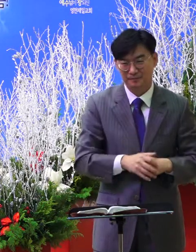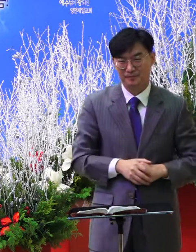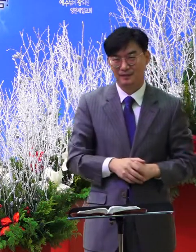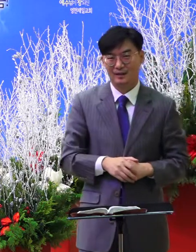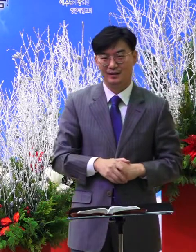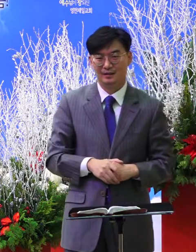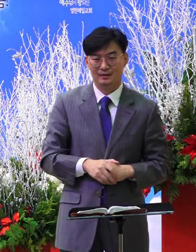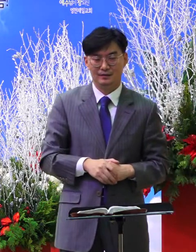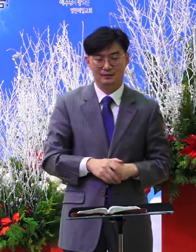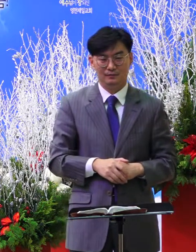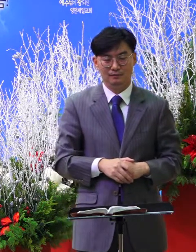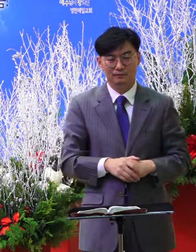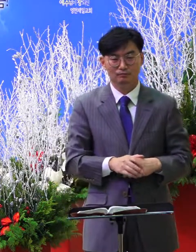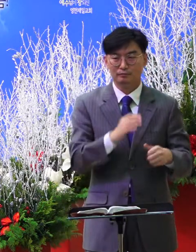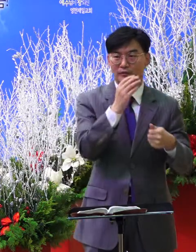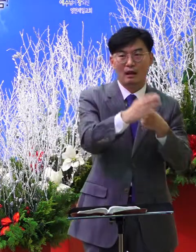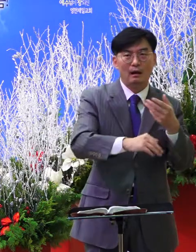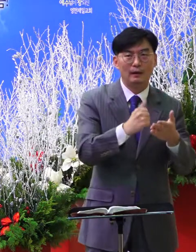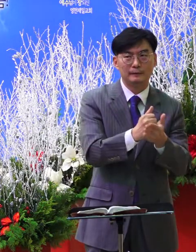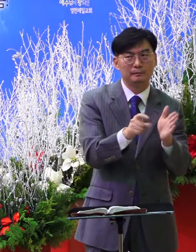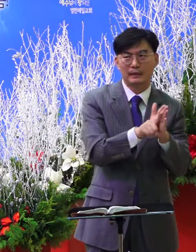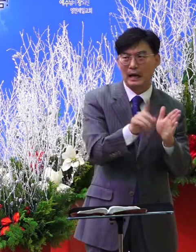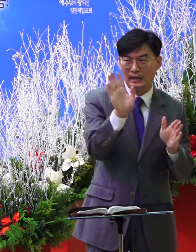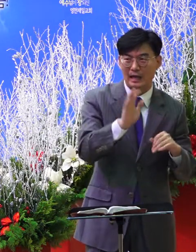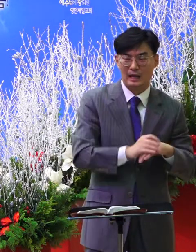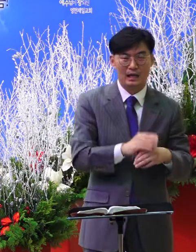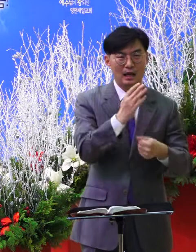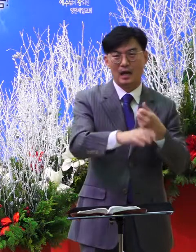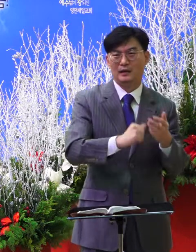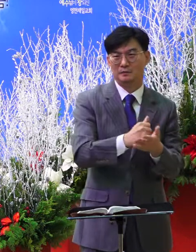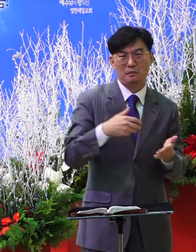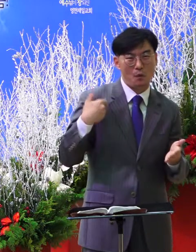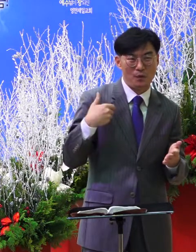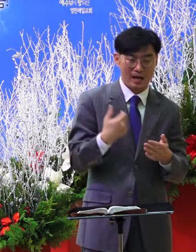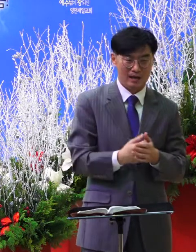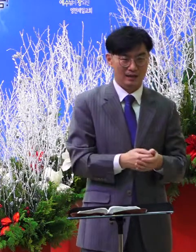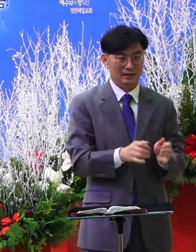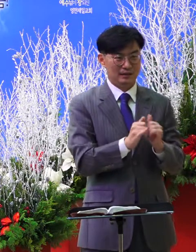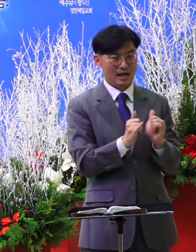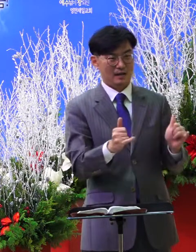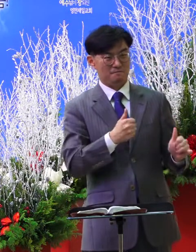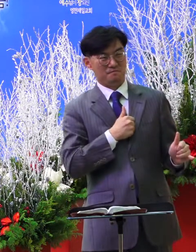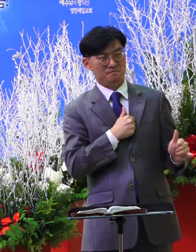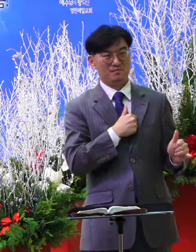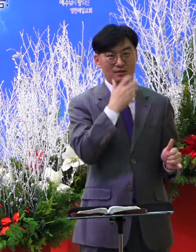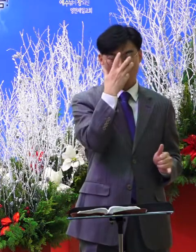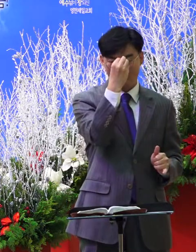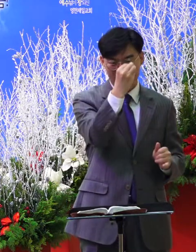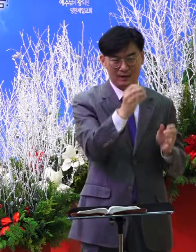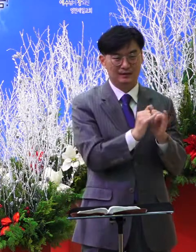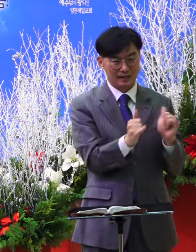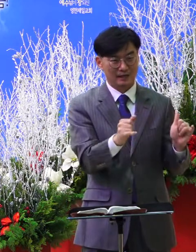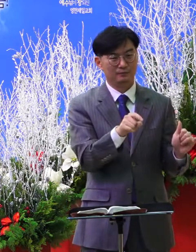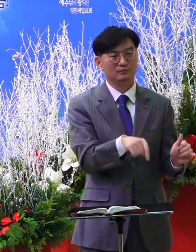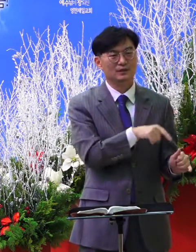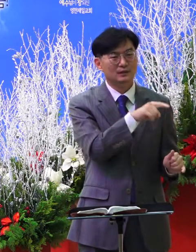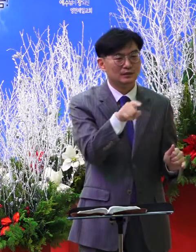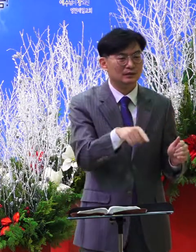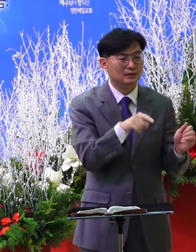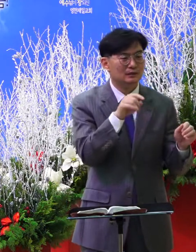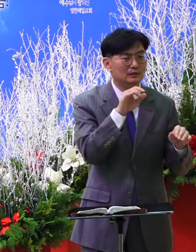그들에게 하나님 아는 지식이 없기 때문이고 또 하나님 없이 그렇게 살기 때문에 그들의 인생이 그렇게